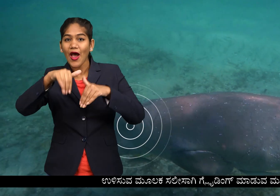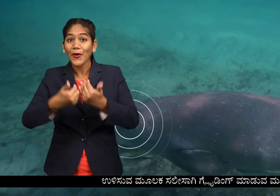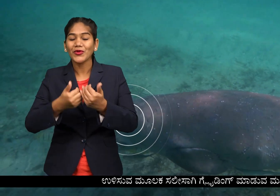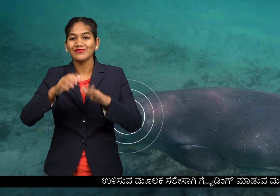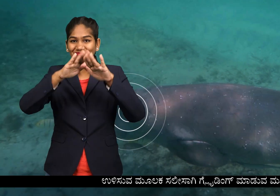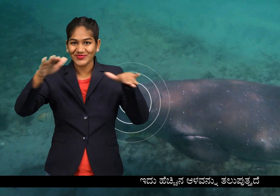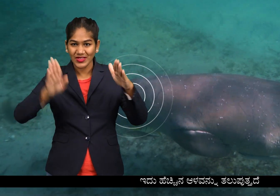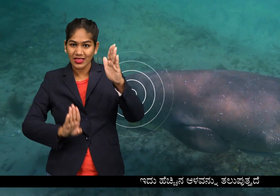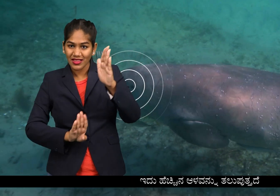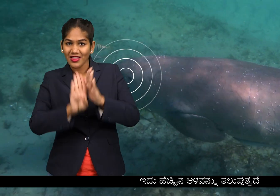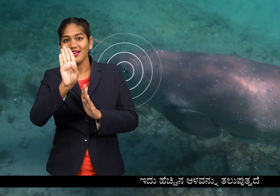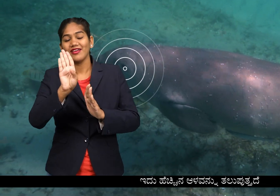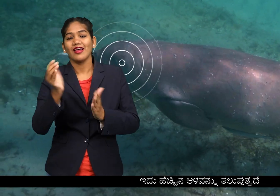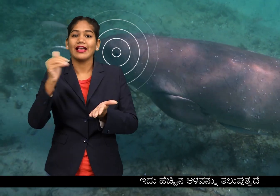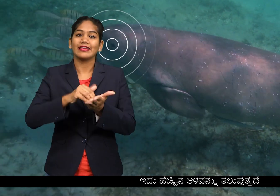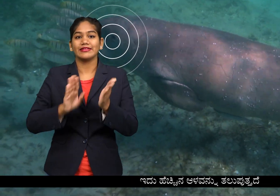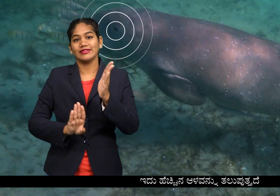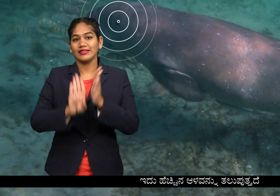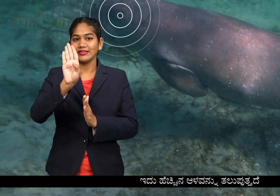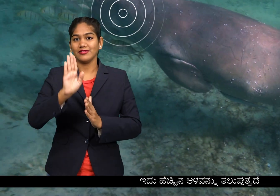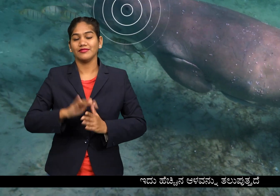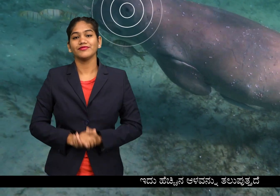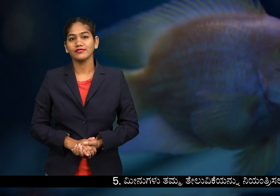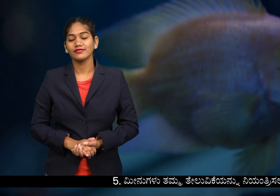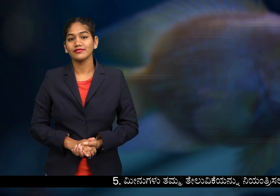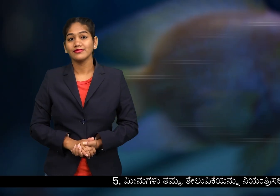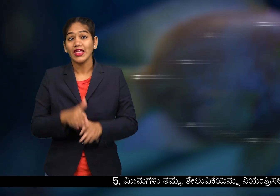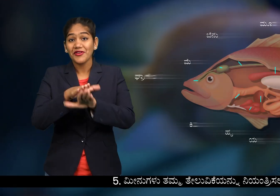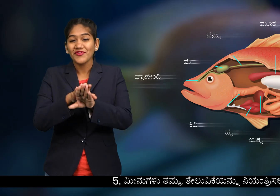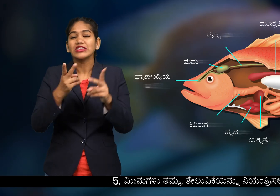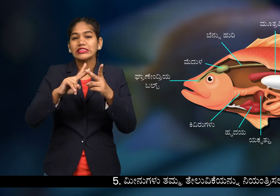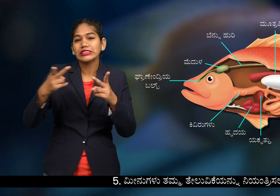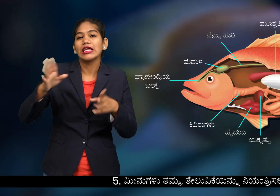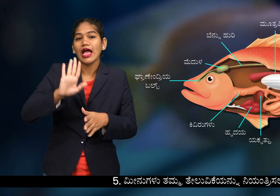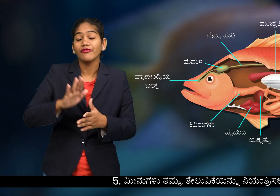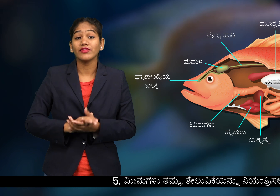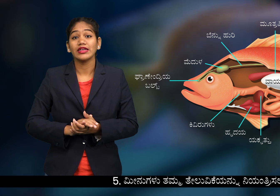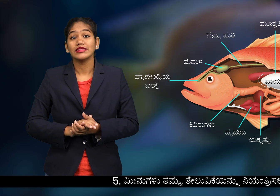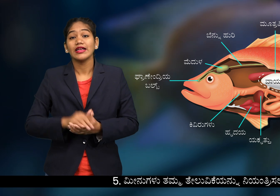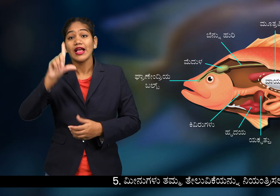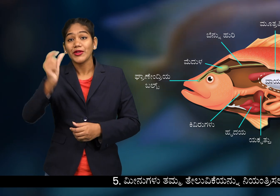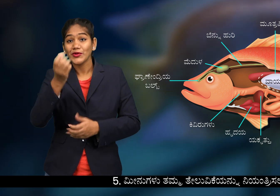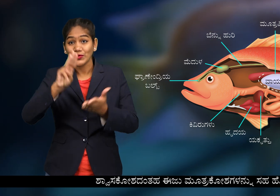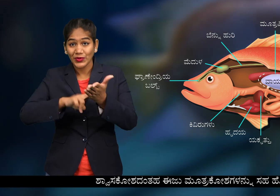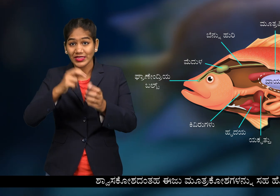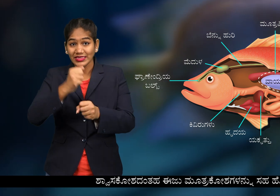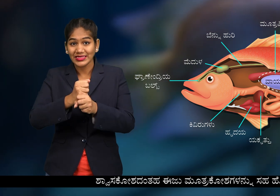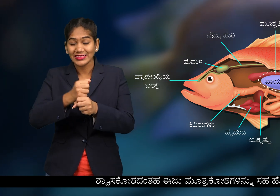ಗ್ಲೈಡಿಂಗ್ ಮಾಡುವ ಮೂಲಕ ಇದು ಹೆಚ್ಚಿನ ಆಳವನ್ನ ತಲುಪತ್ತೆ. 5, ಮೀನುಗಳು ತಮ್ಮ ತೇಲುವಿಕೆಯನ್ನ